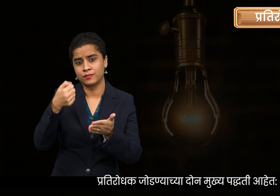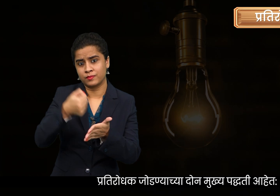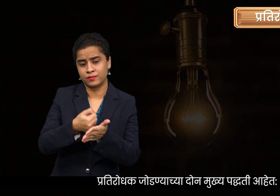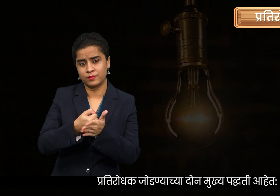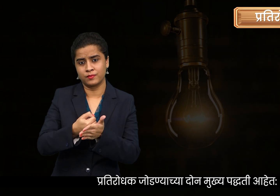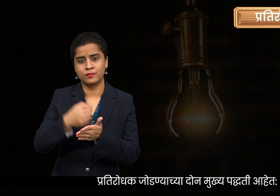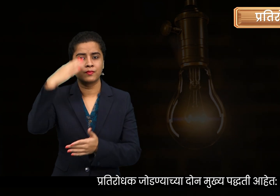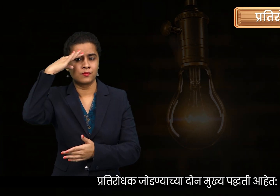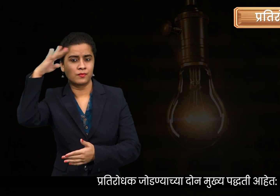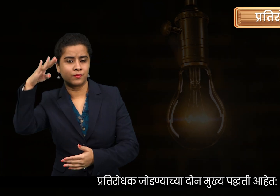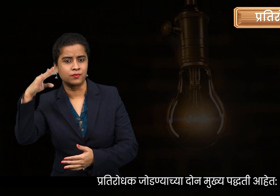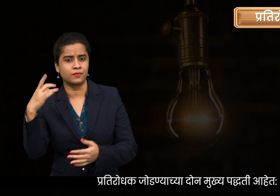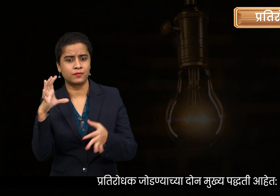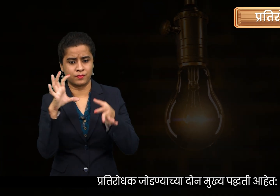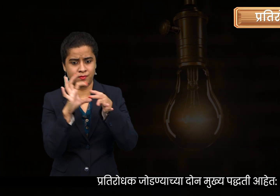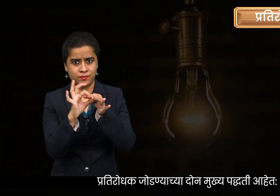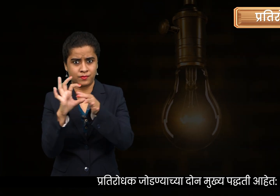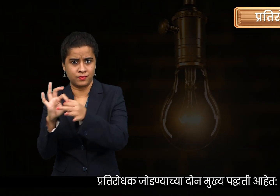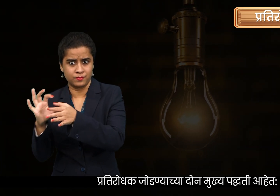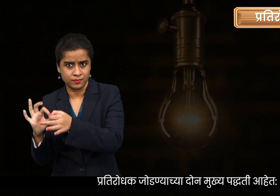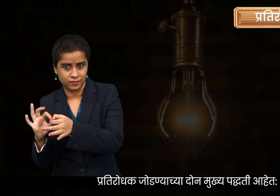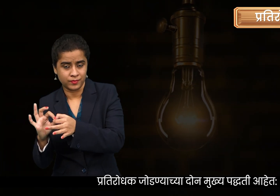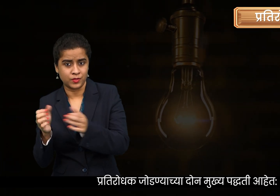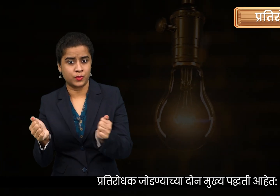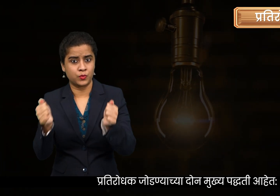प्रतिरोधक जोडण्याच्या दोन मुख्य पद्धती आहेत: